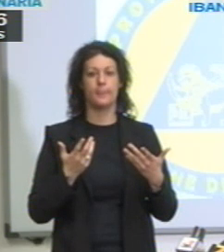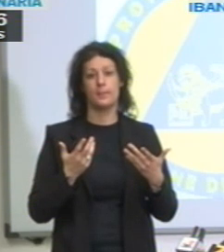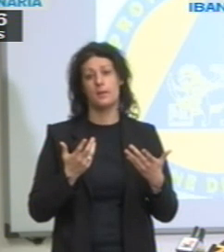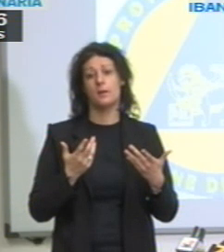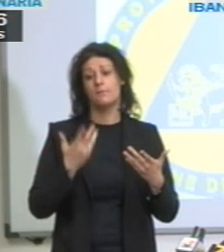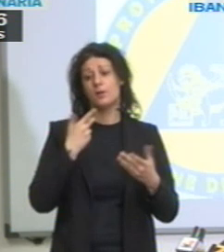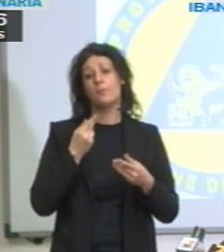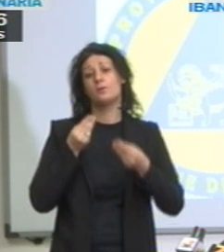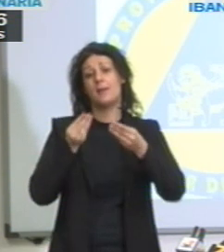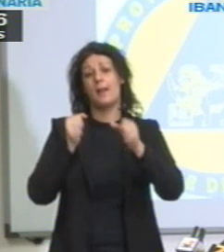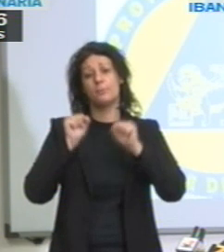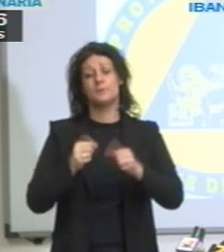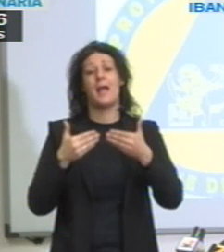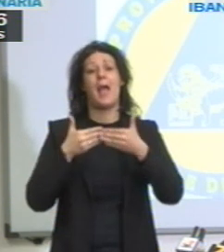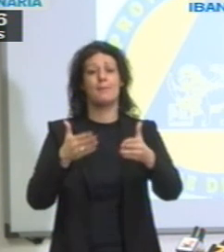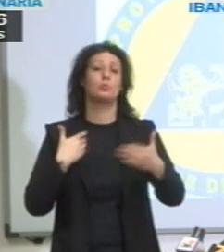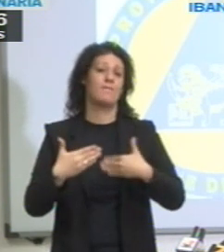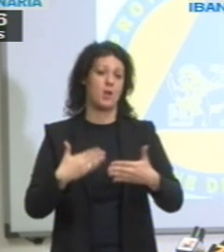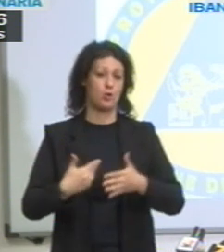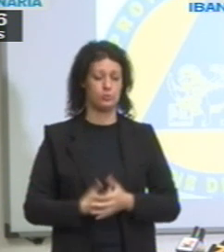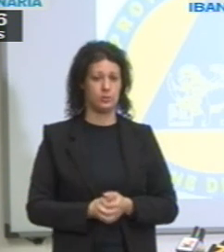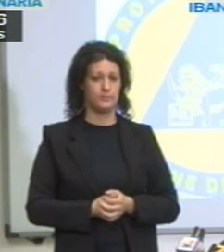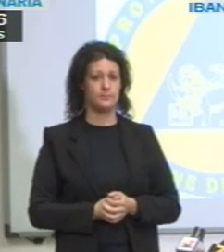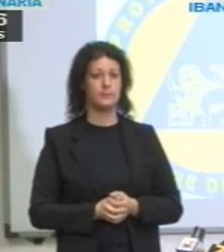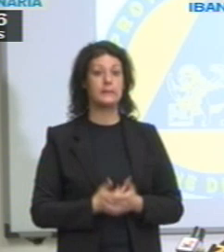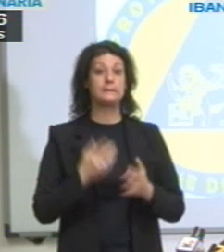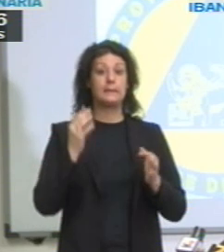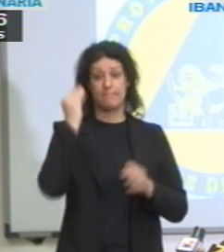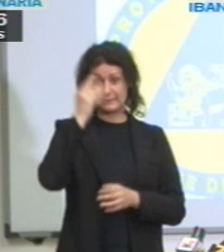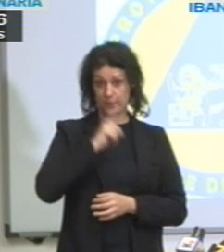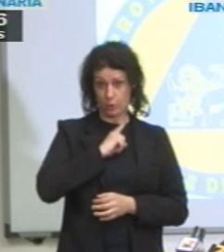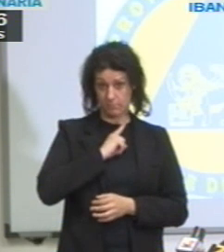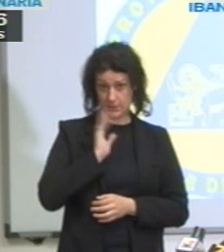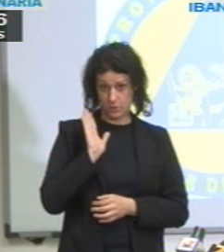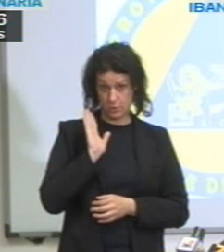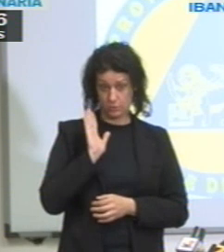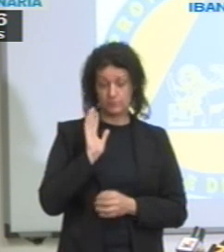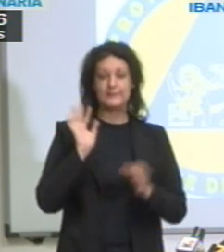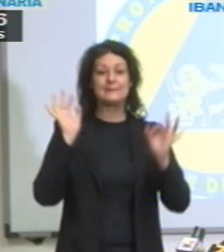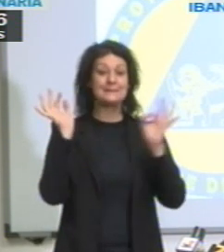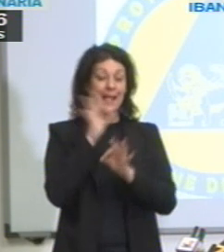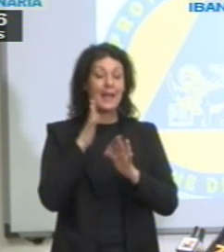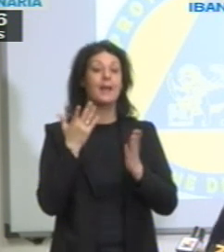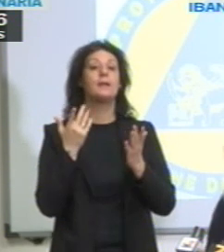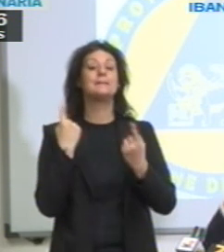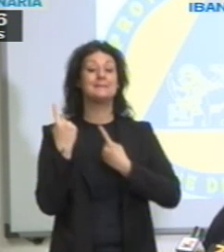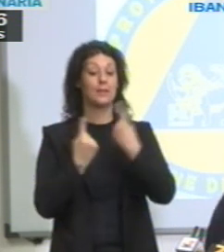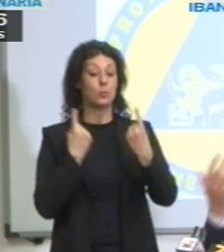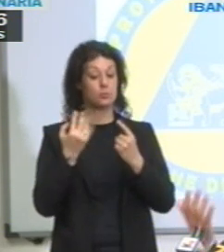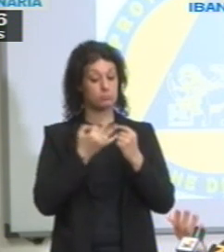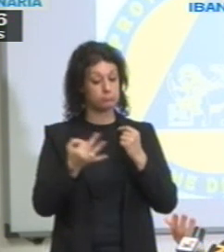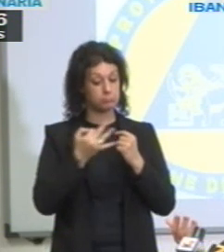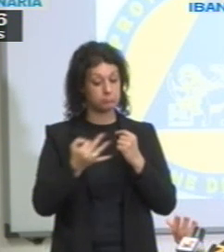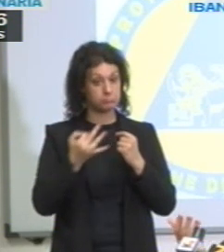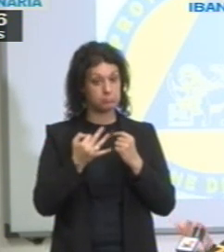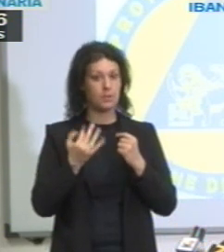apra velocemente. Se devo dire la mia opinione, se le cose vanno bene, ma qua dobbiamo impegnarci tutti, il 1° giugno è